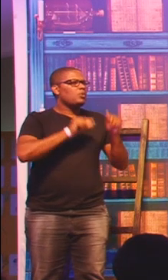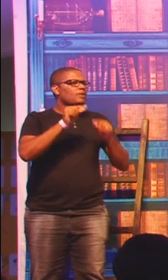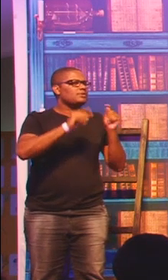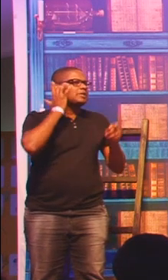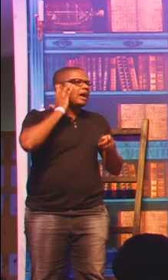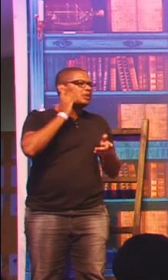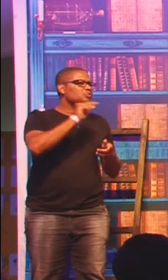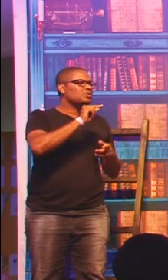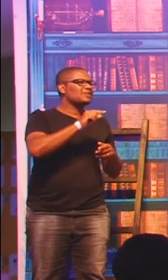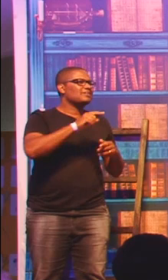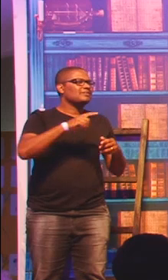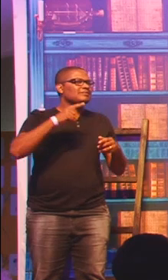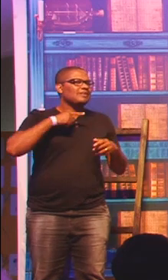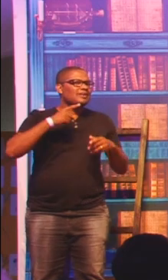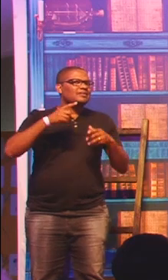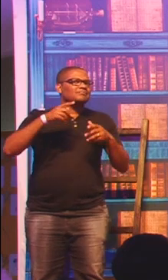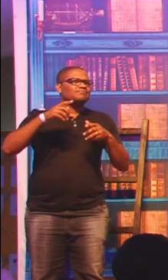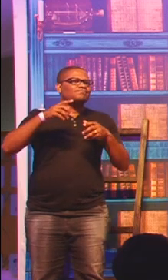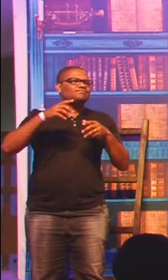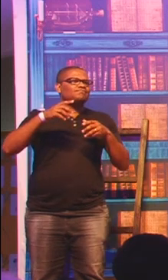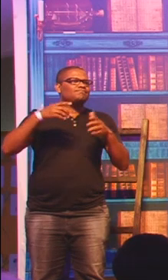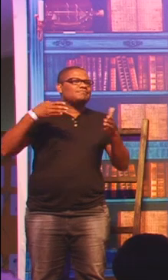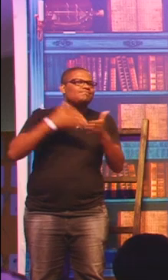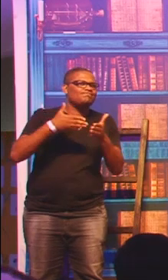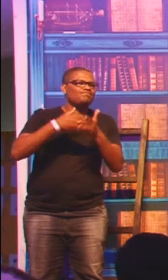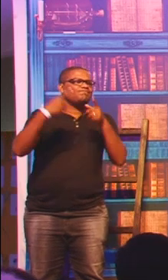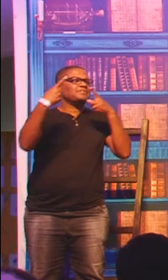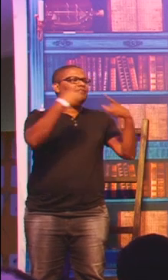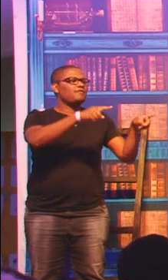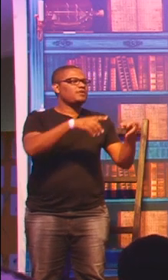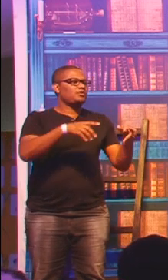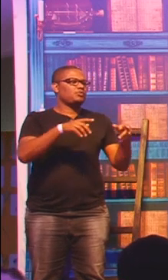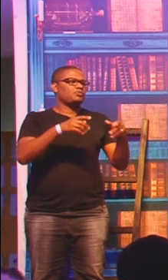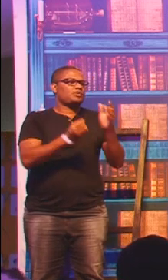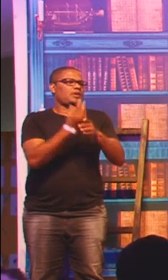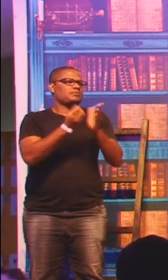que seja o grande desafio da criação literária?